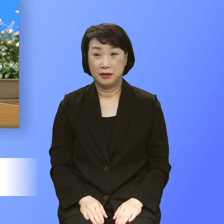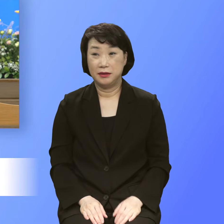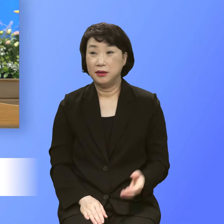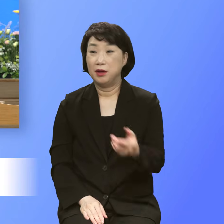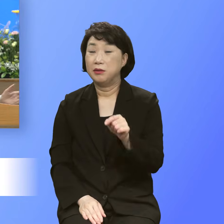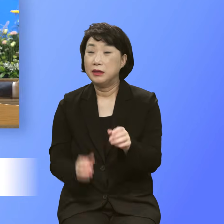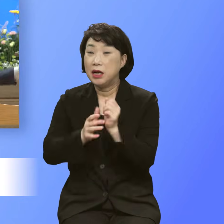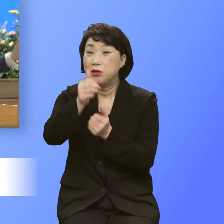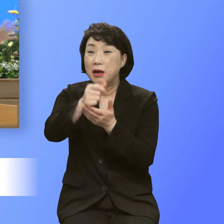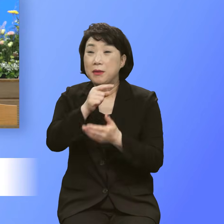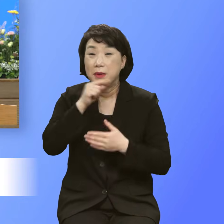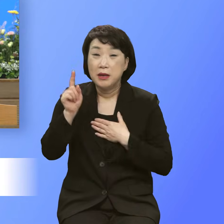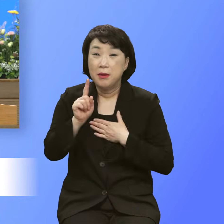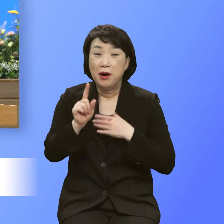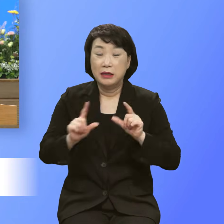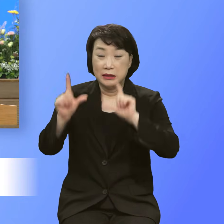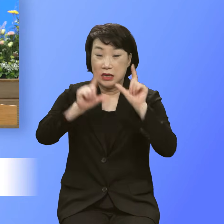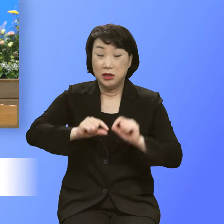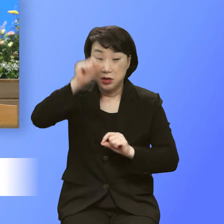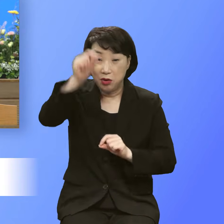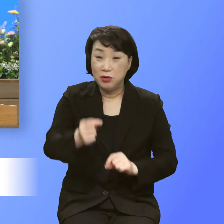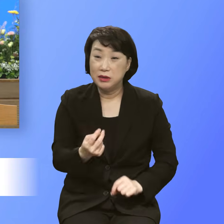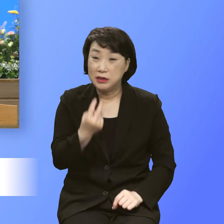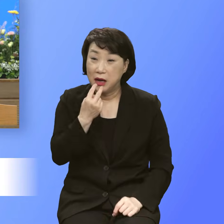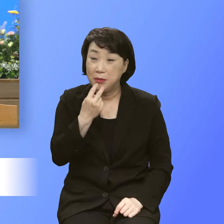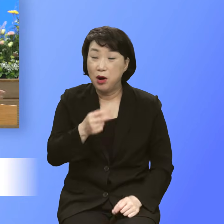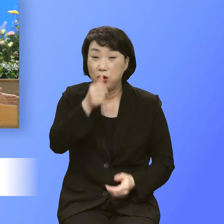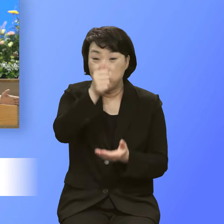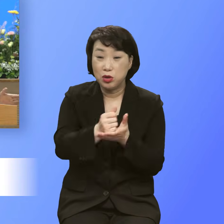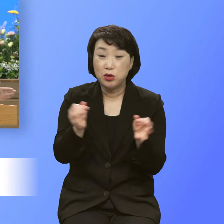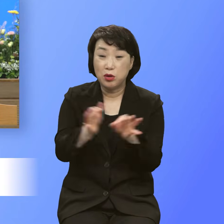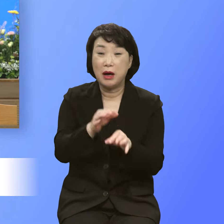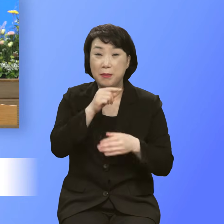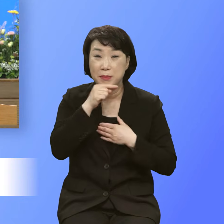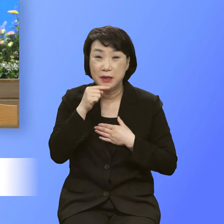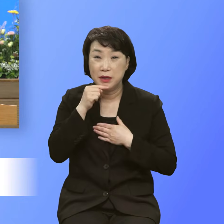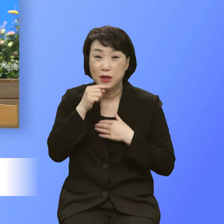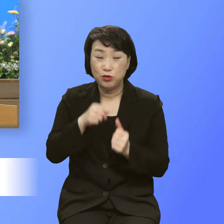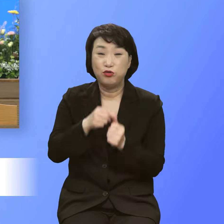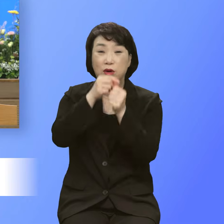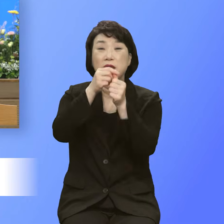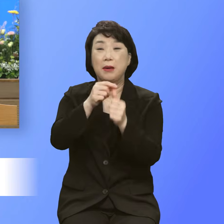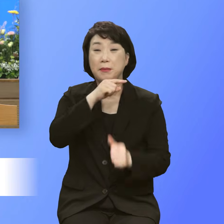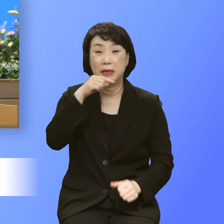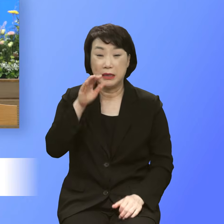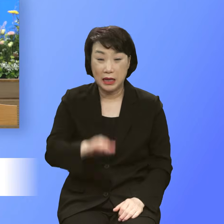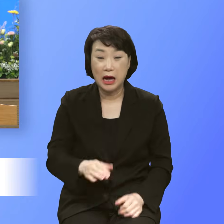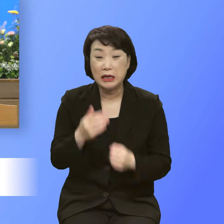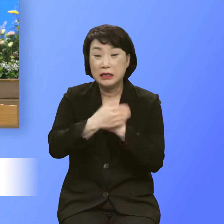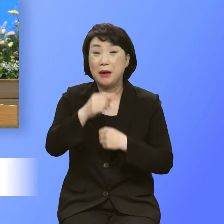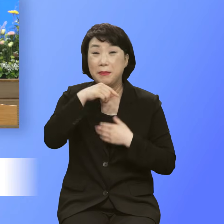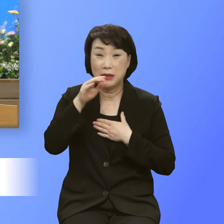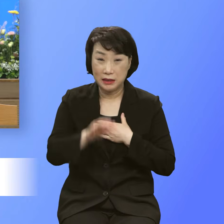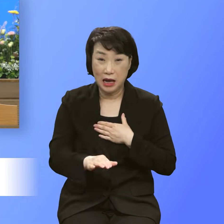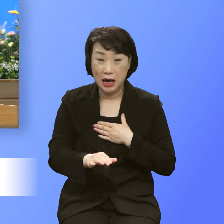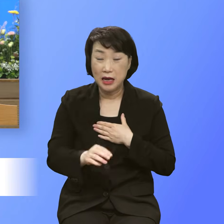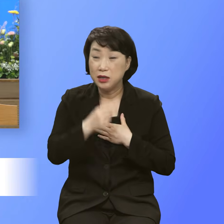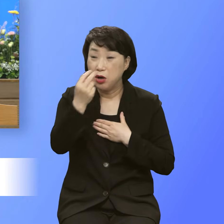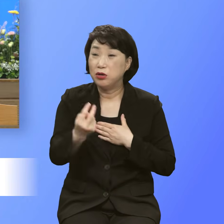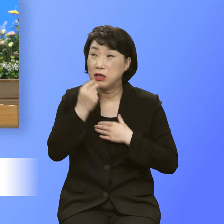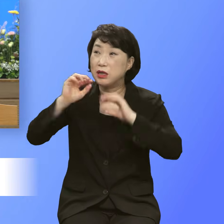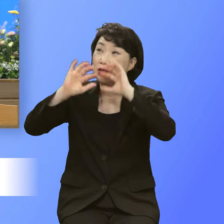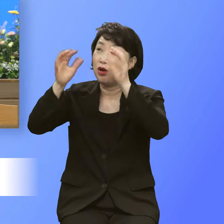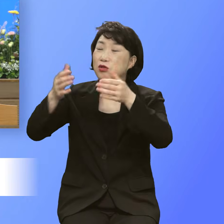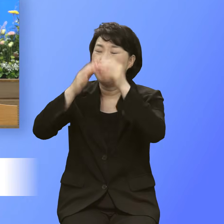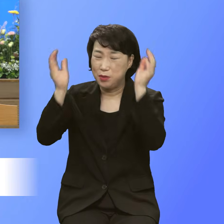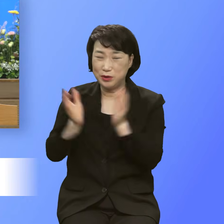그 피는 영원히 사는 생명이요, 속죄의 피요, 구원의 피요, 은혜의 피요, 영생과